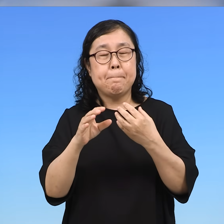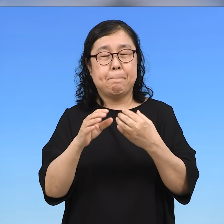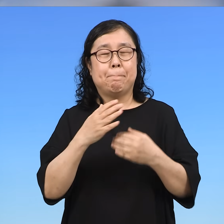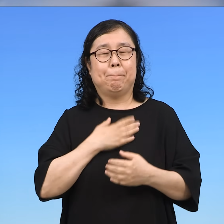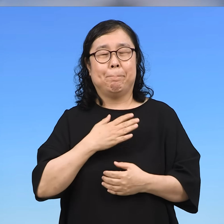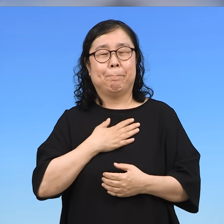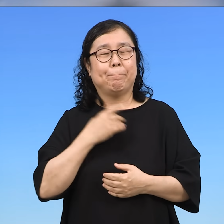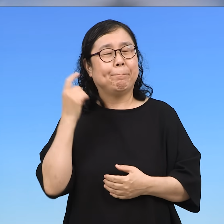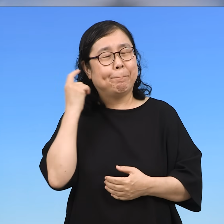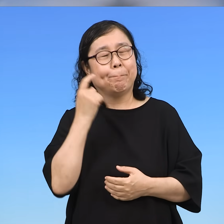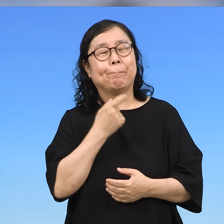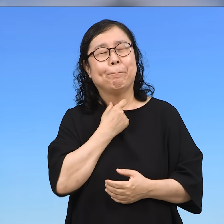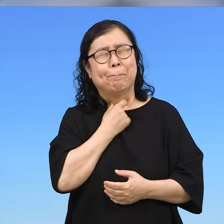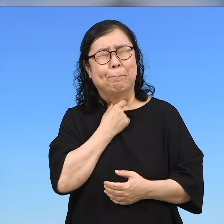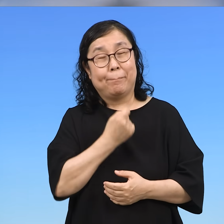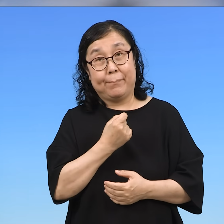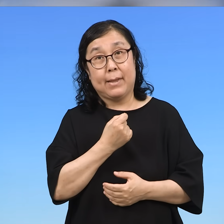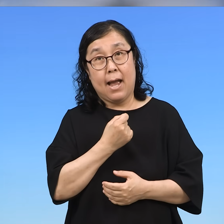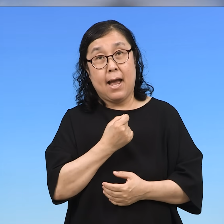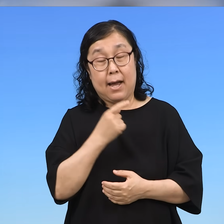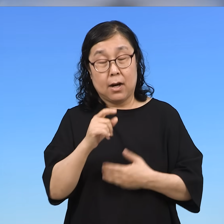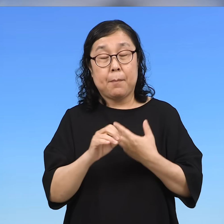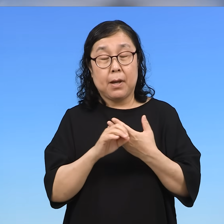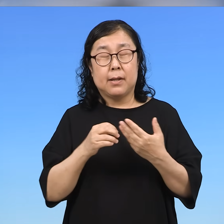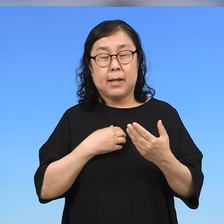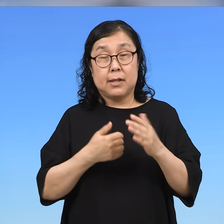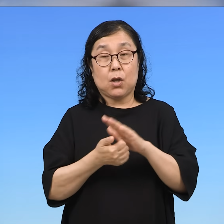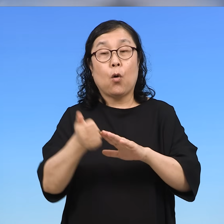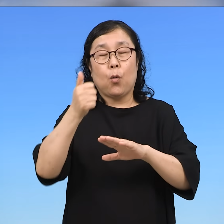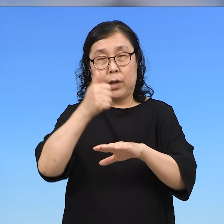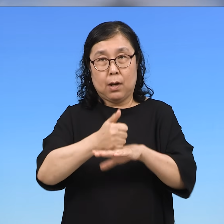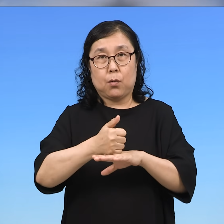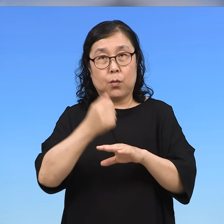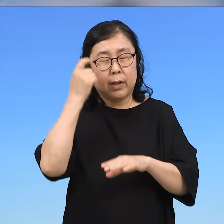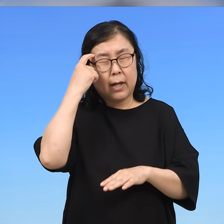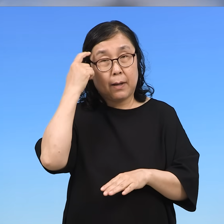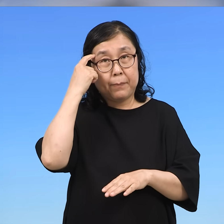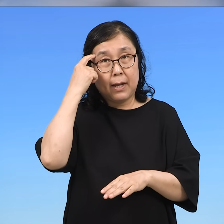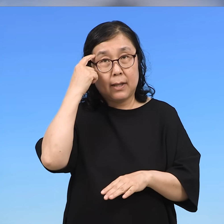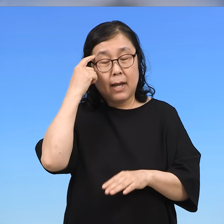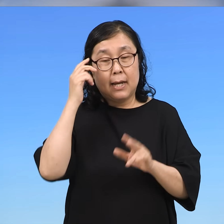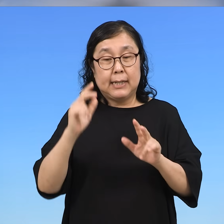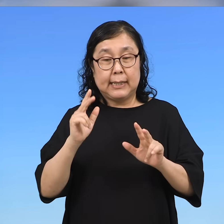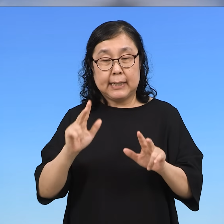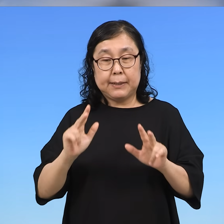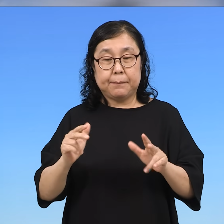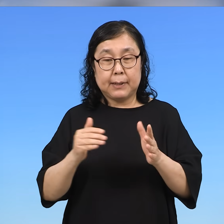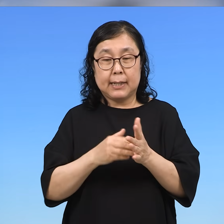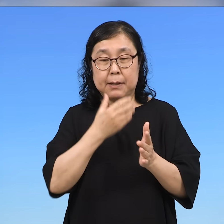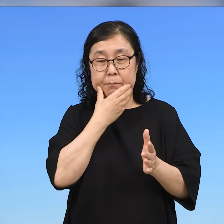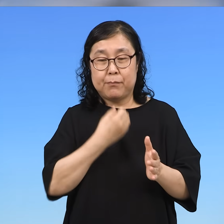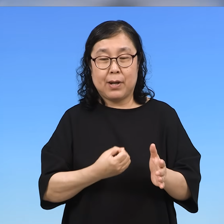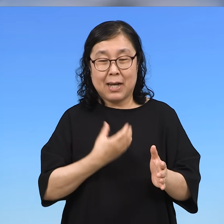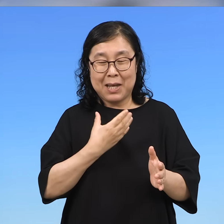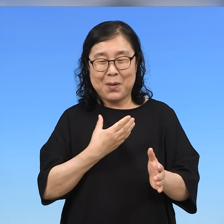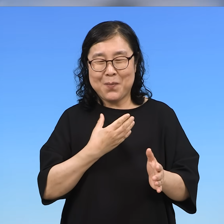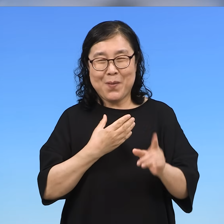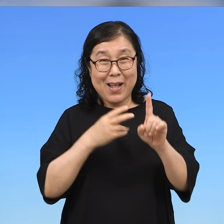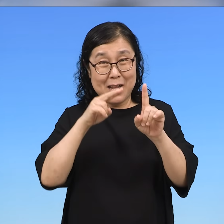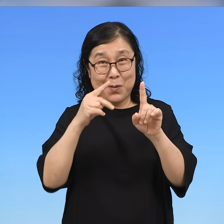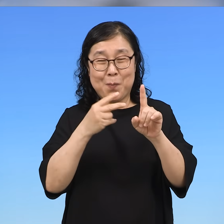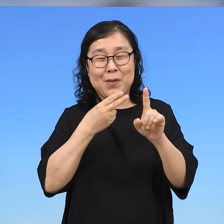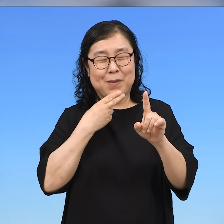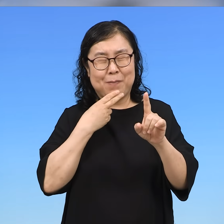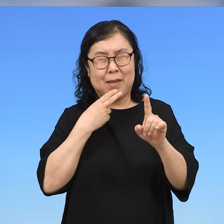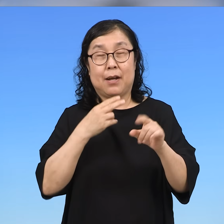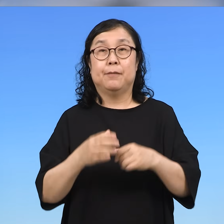이런 평가를 제가 받을 수 있다면 저는 성공한 목회자를 생각하거든요. 근데 불행하게 지금까지 단 한 명도 없었습니다.